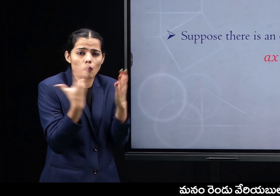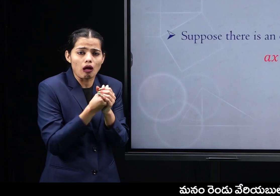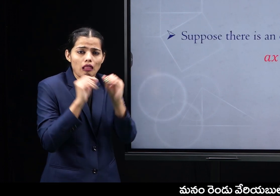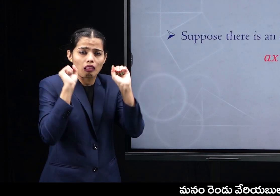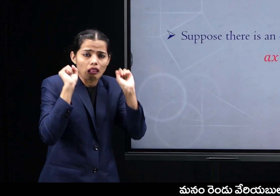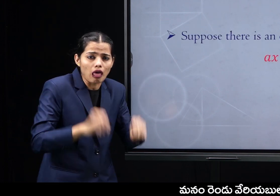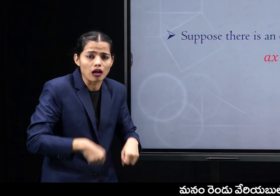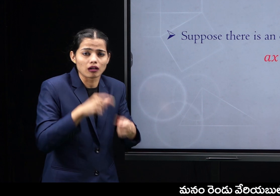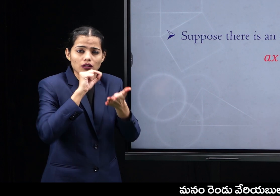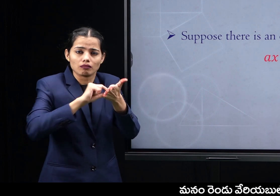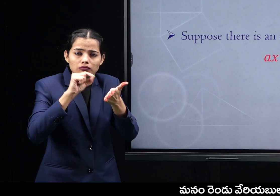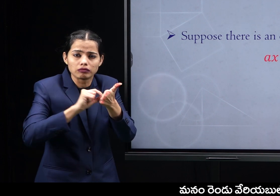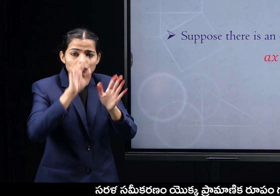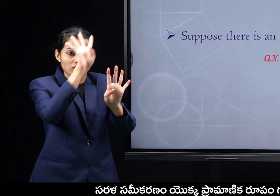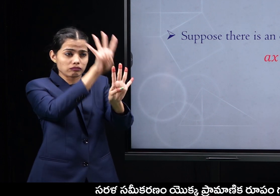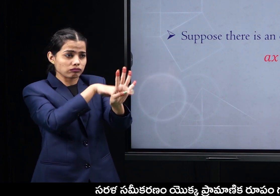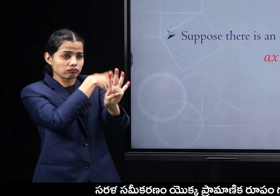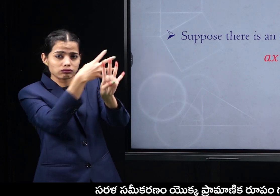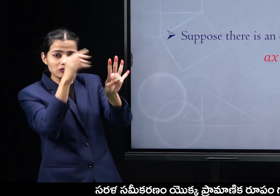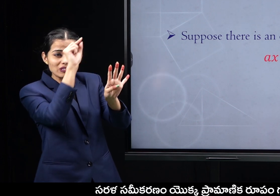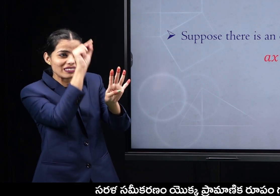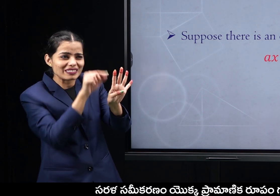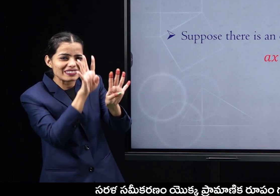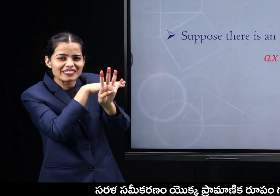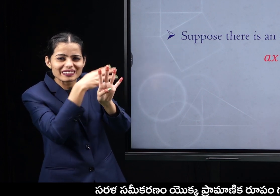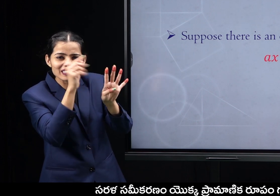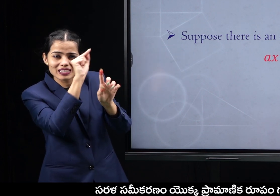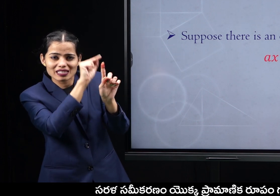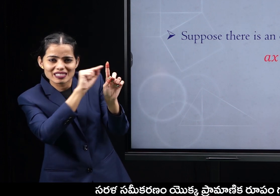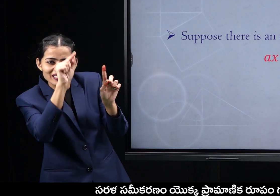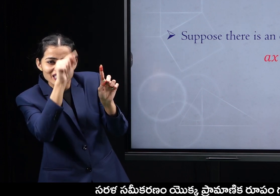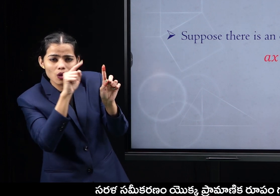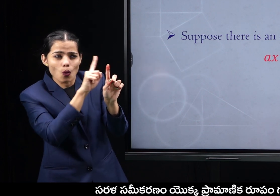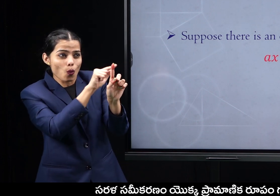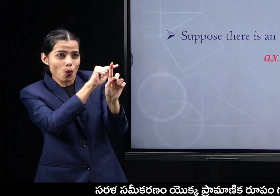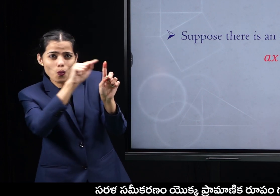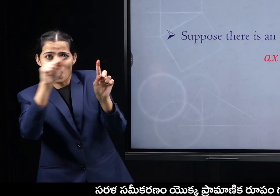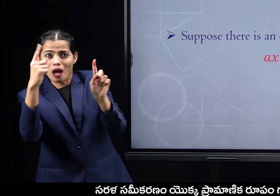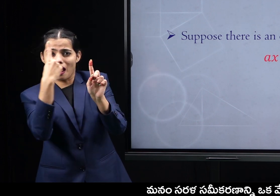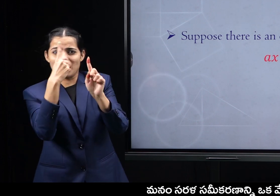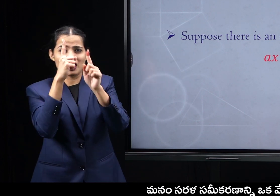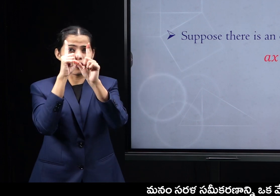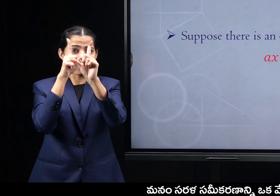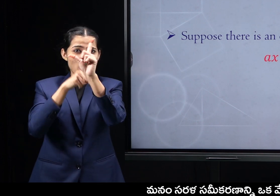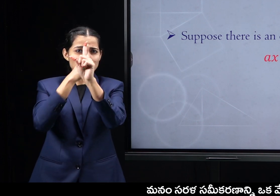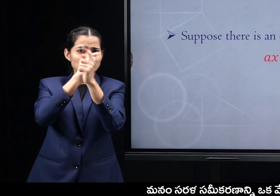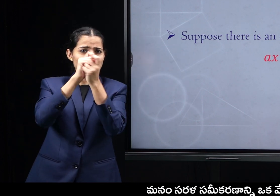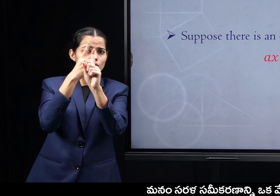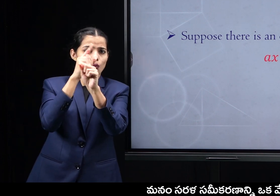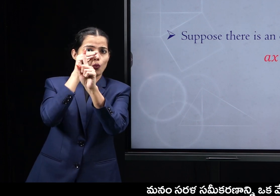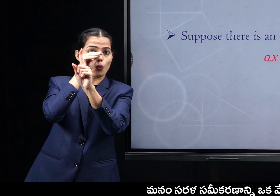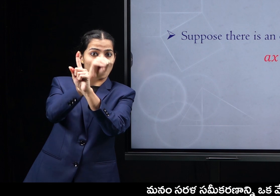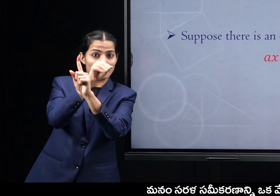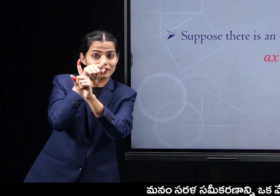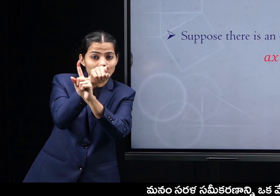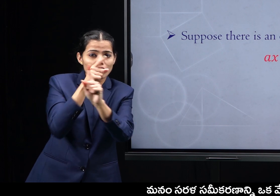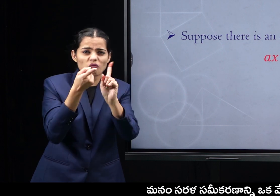మనం రెండు వేరియబుల్స్లో సరళ సమీకరణం యొక్క ప్రామాణిక రూపం గురించి తెలుసుకుందాం. మనం సరళ సమీకరణాన్ని ఒక